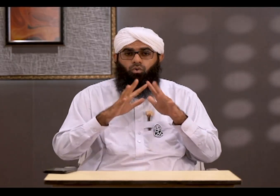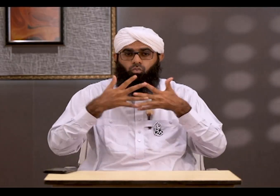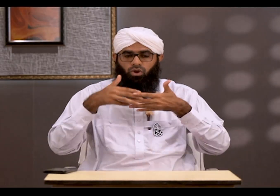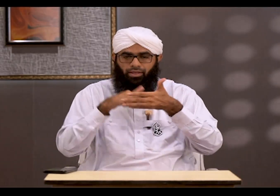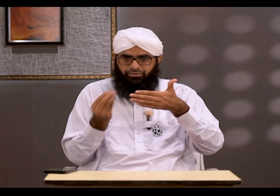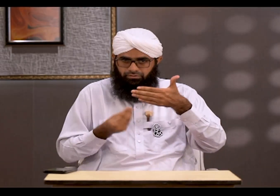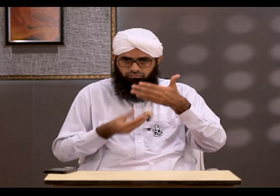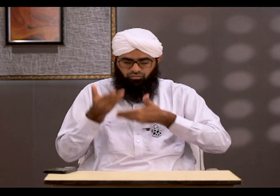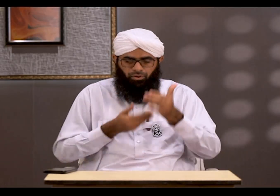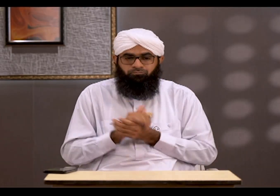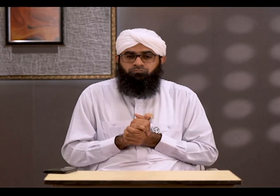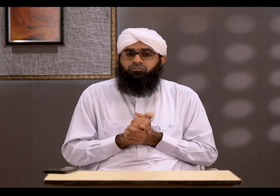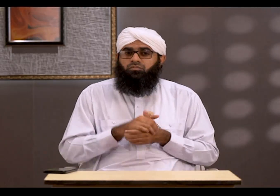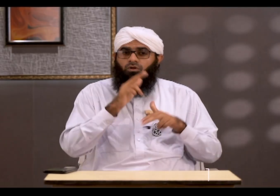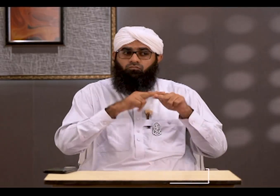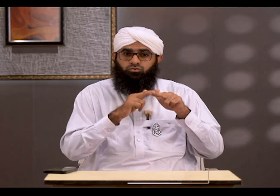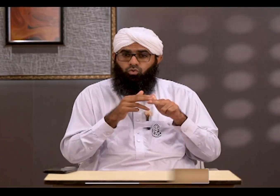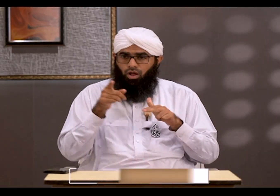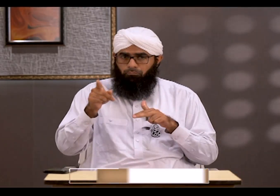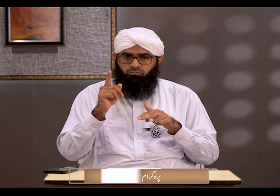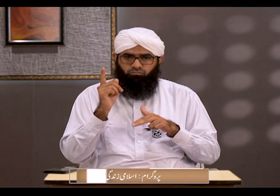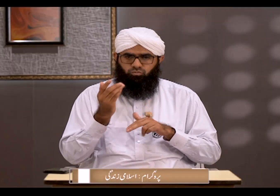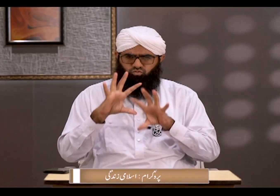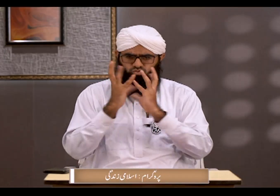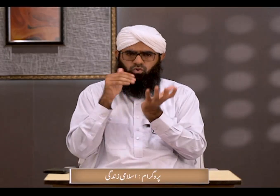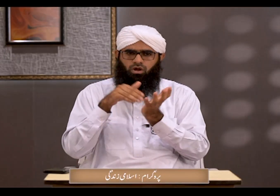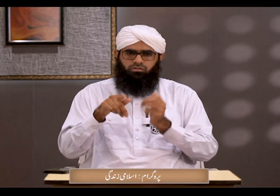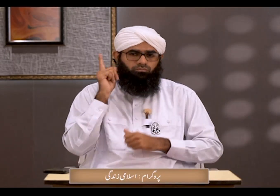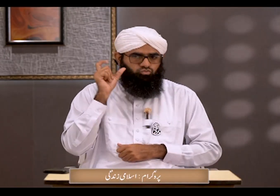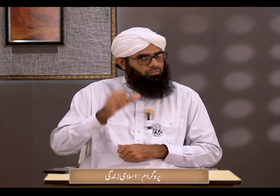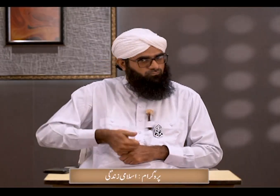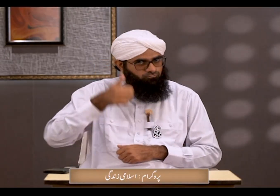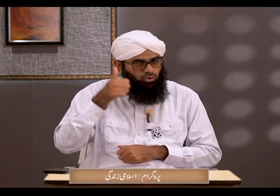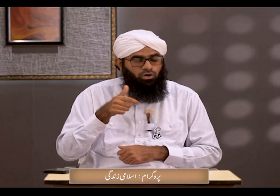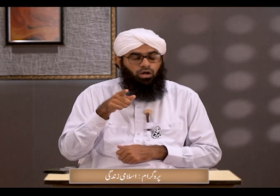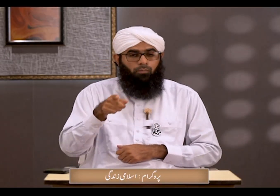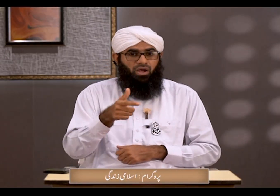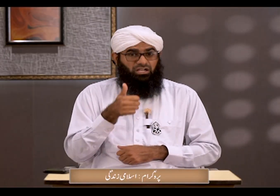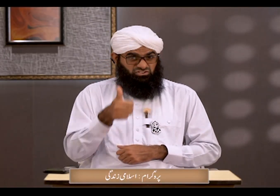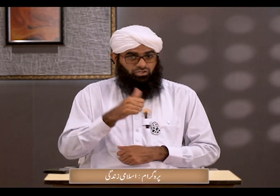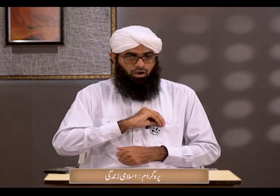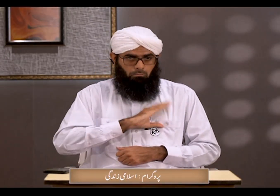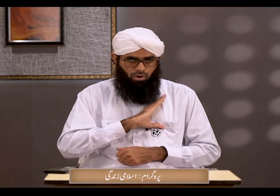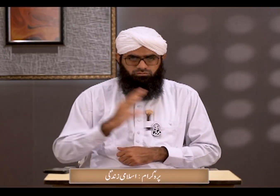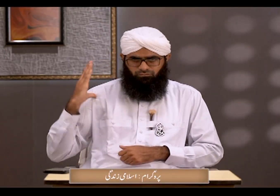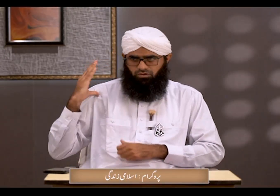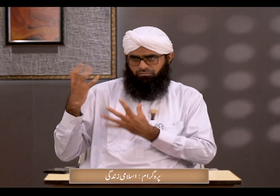میں اللہ پاک پر ایمان لانے والوں اور اس کی رضا کی خاطر اچھے اعمال کرنے والوں کے لیے اللہ پاک نے مہمانی کا